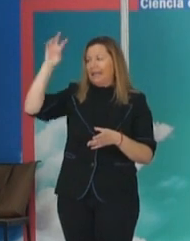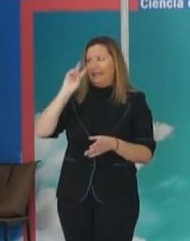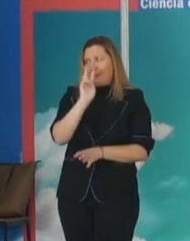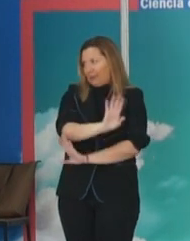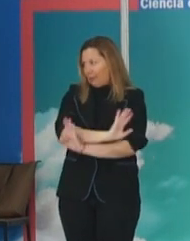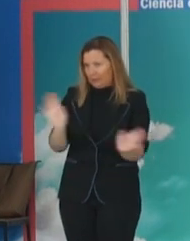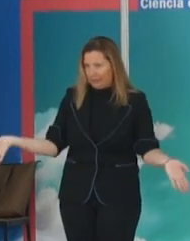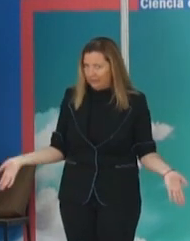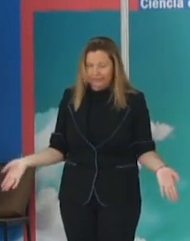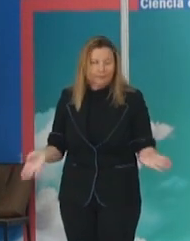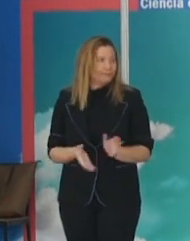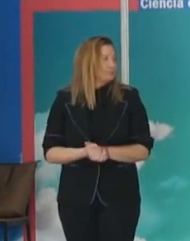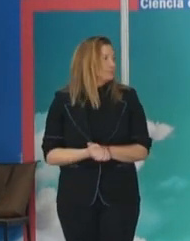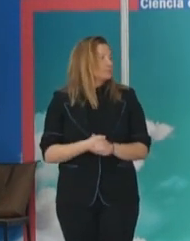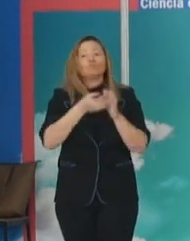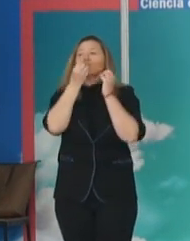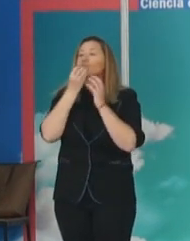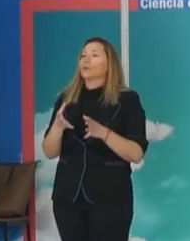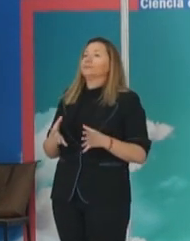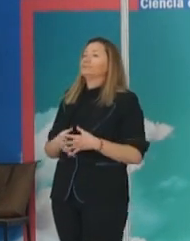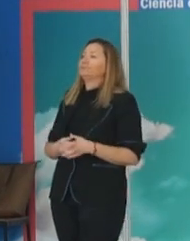viendo, ¿vale? Muy bien.